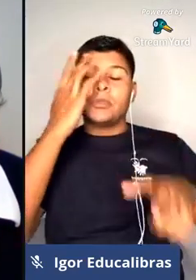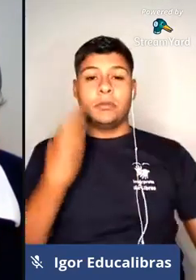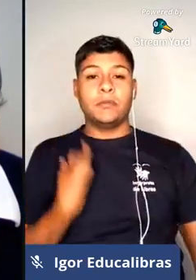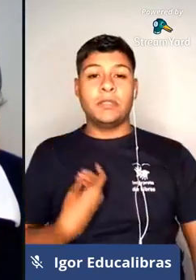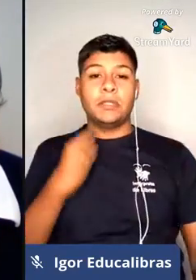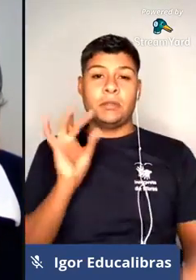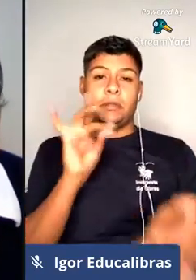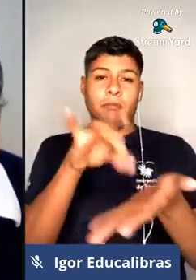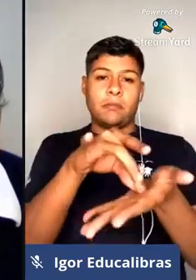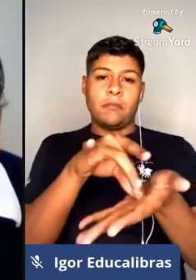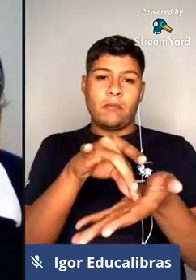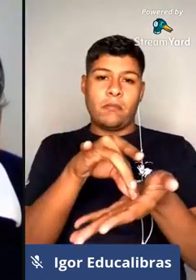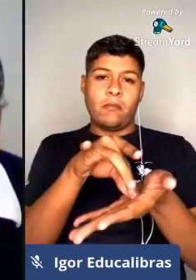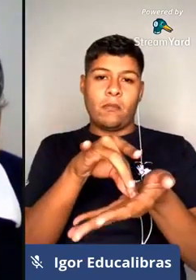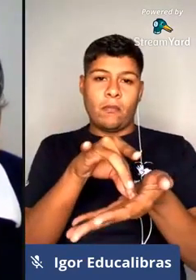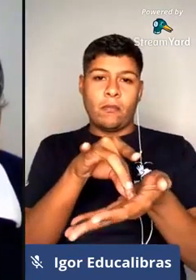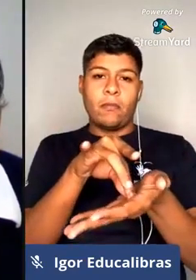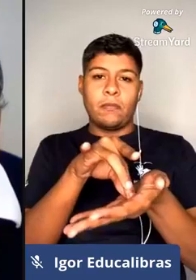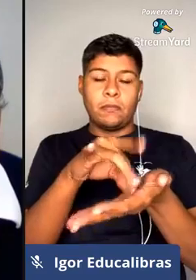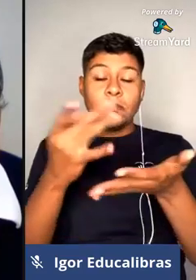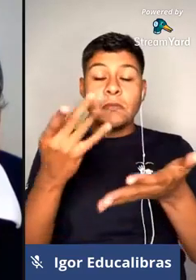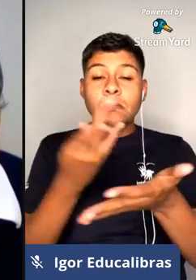fato, mesmo tendo